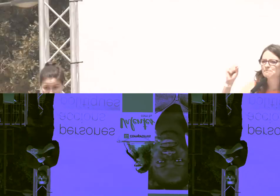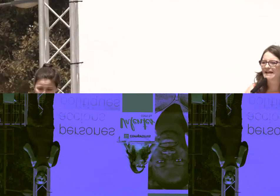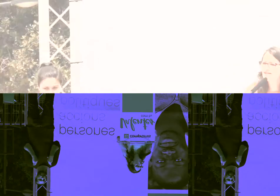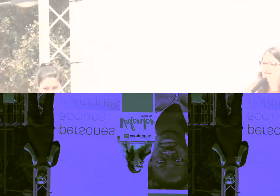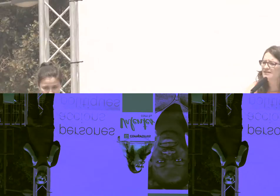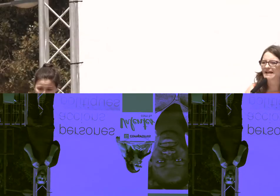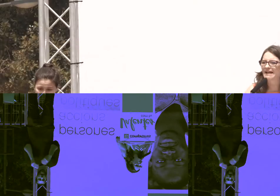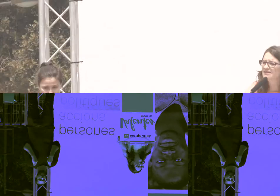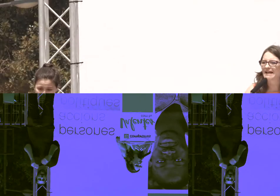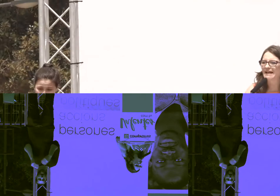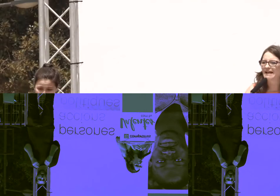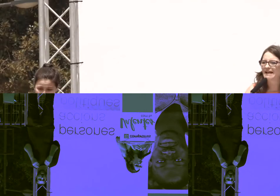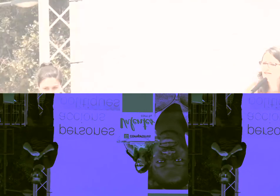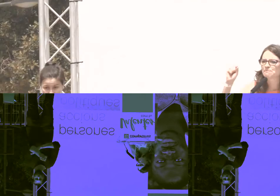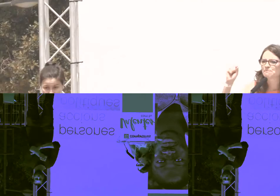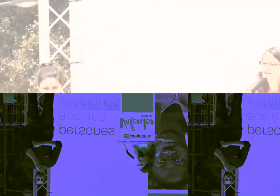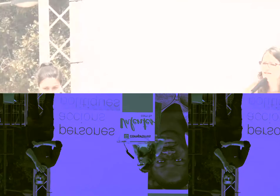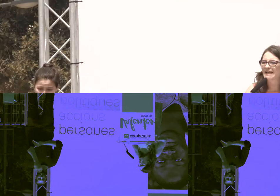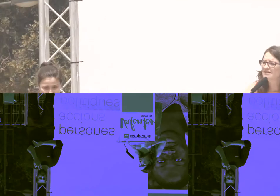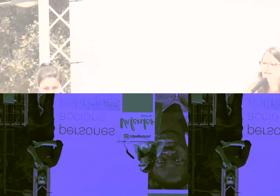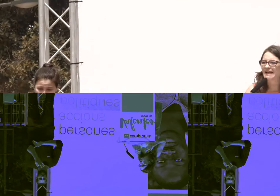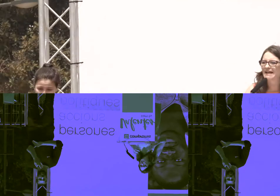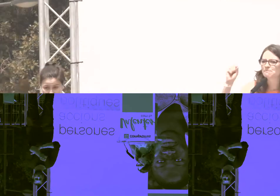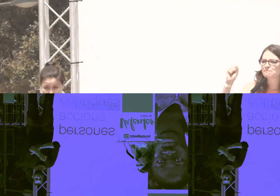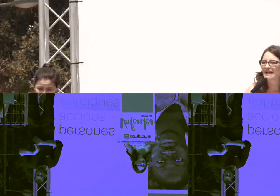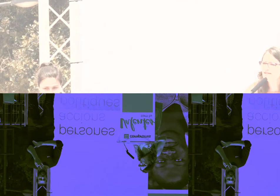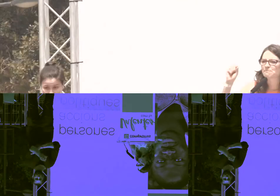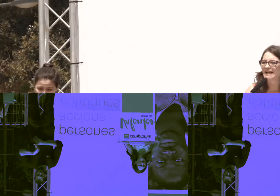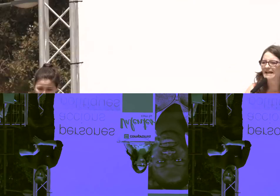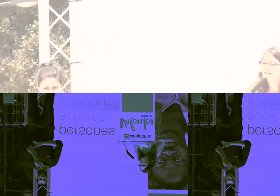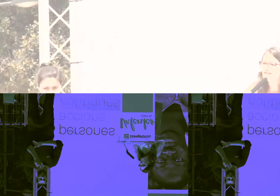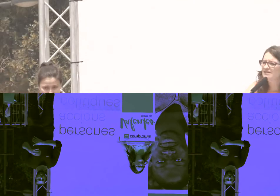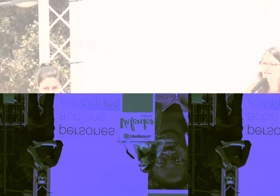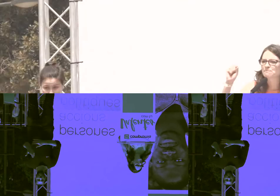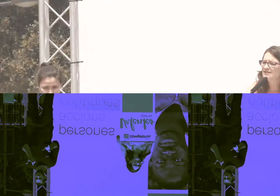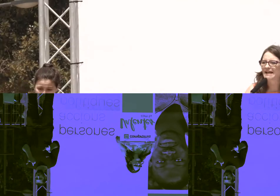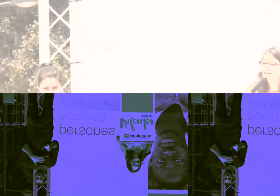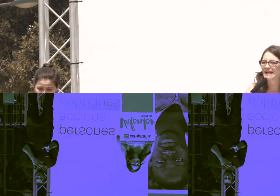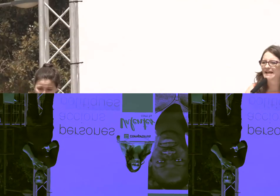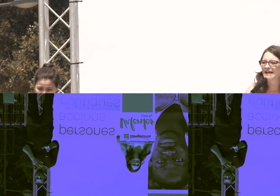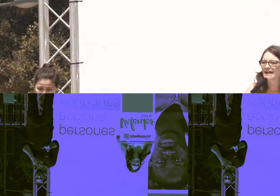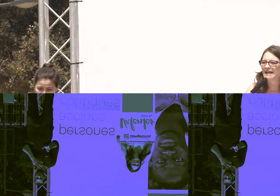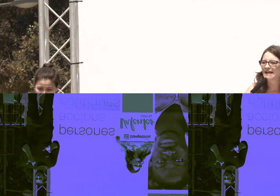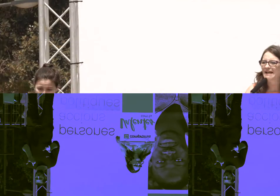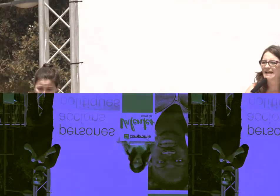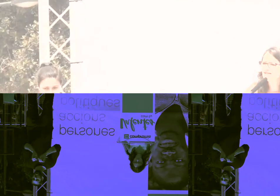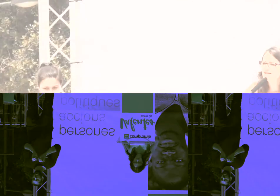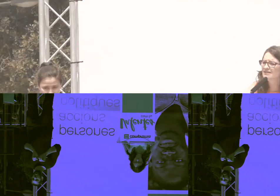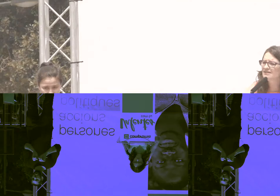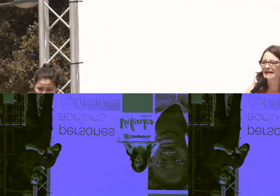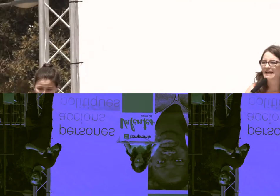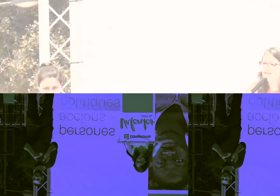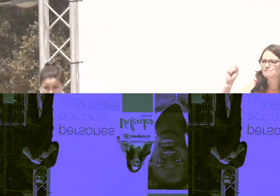poder incorporar-se a l'agricultura, no pot ser que s'abandone de la manera que s'havia abandonat els nostres agricultors